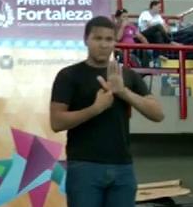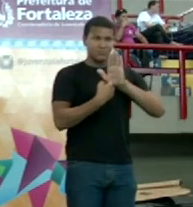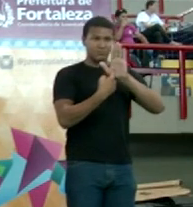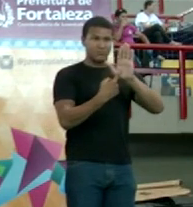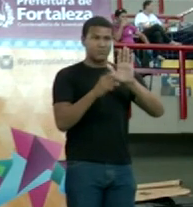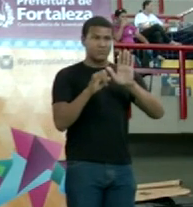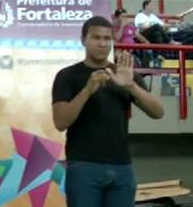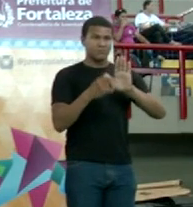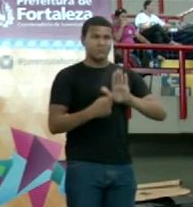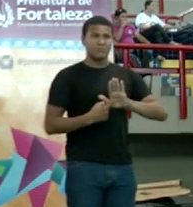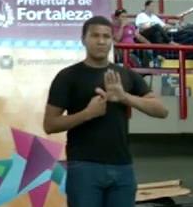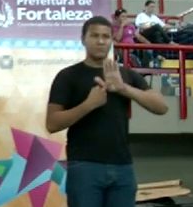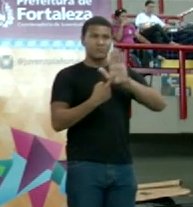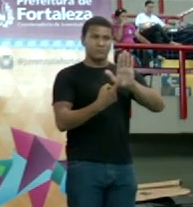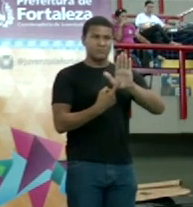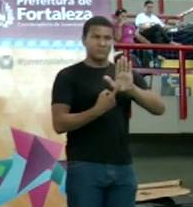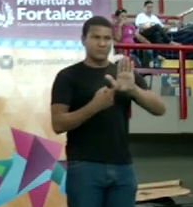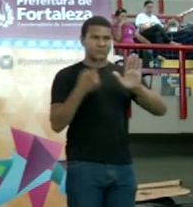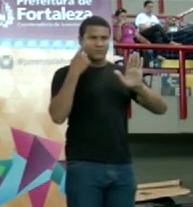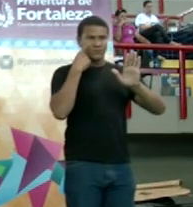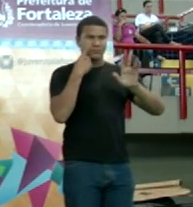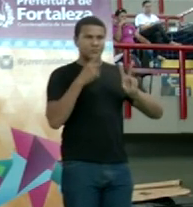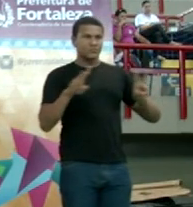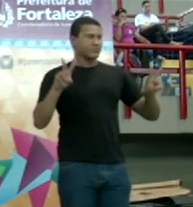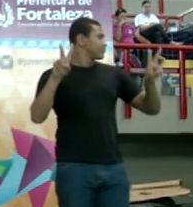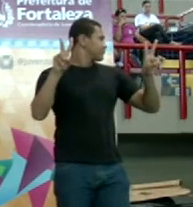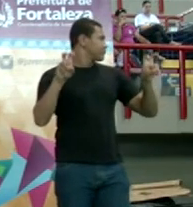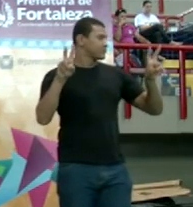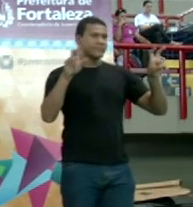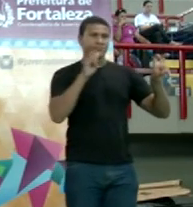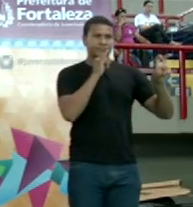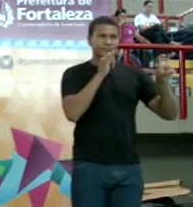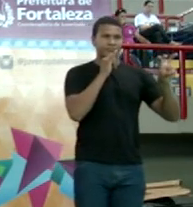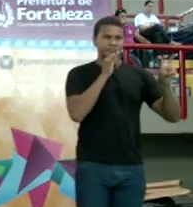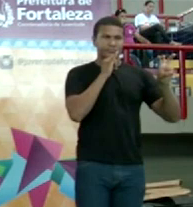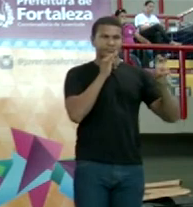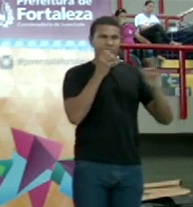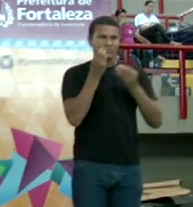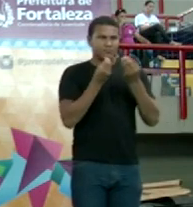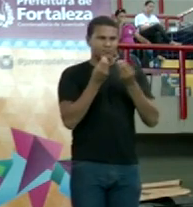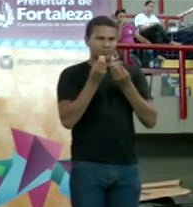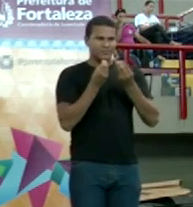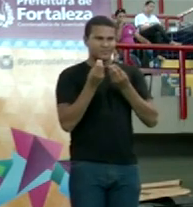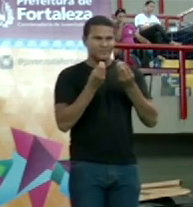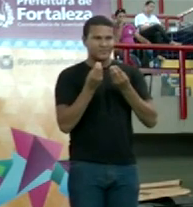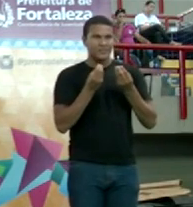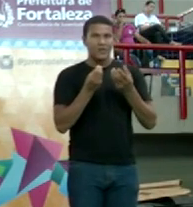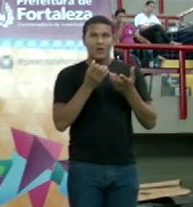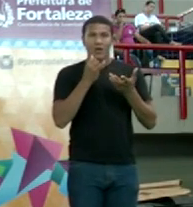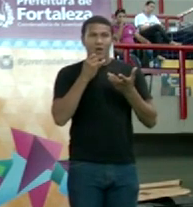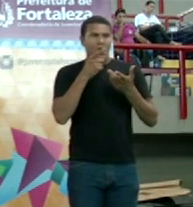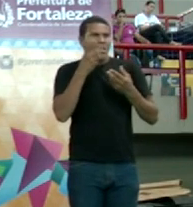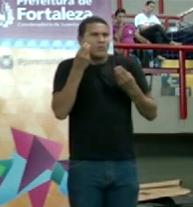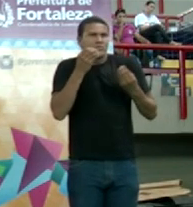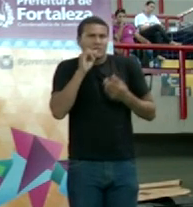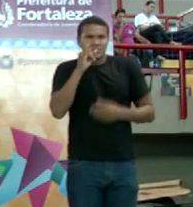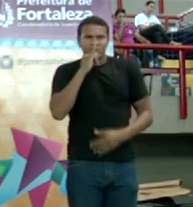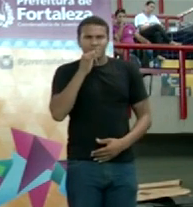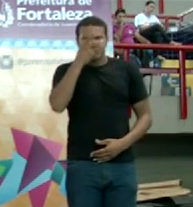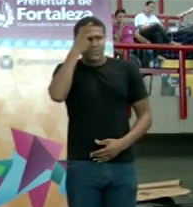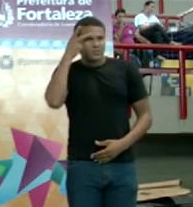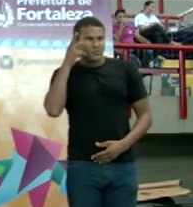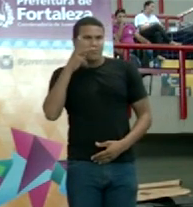tema que é o assunto, mais a tese, que é sua opinião. Se você não está respondendo